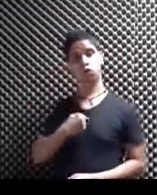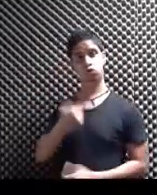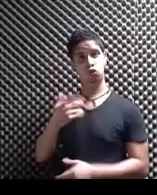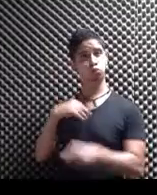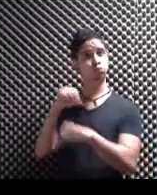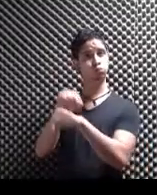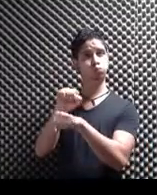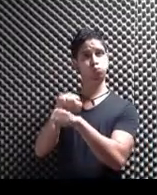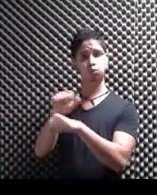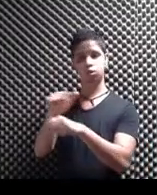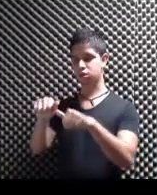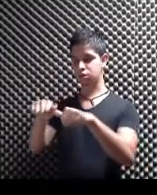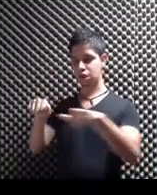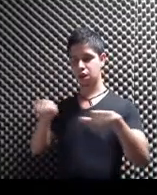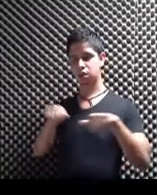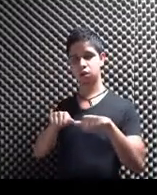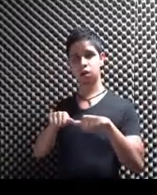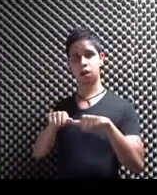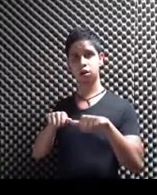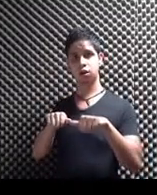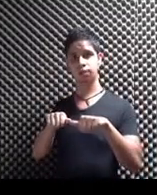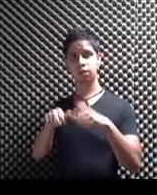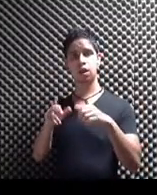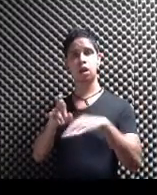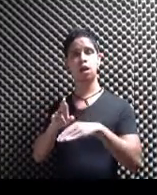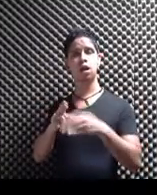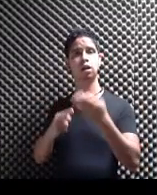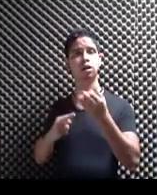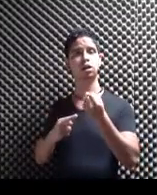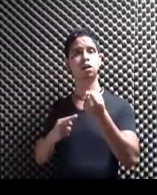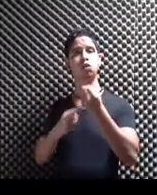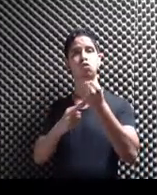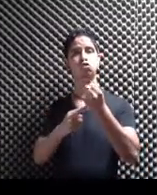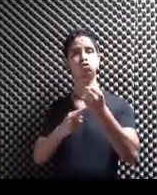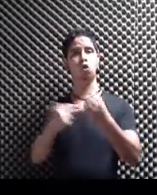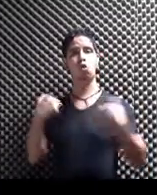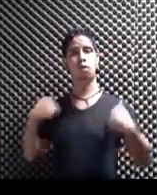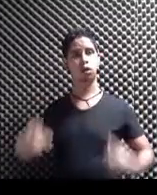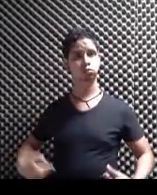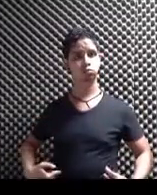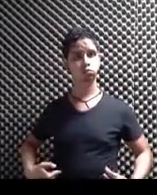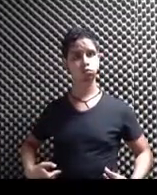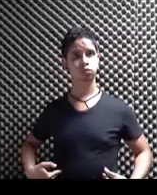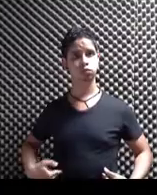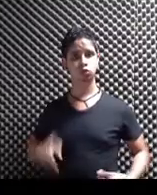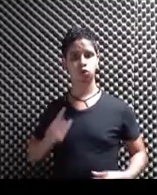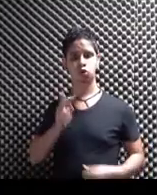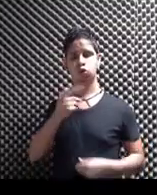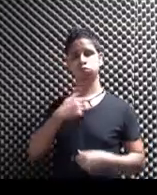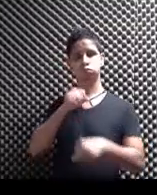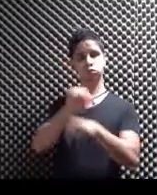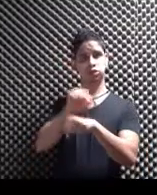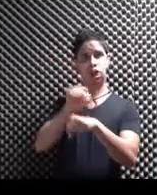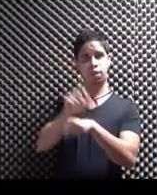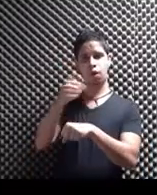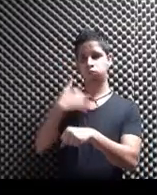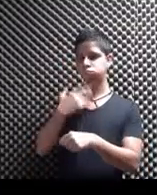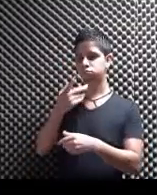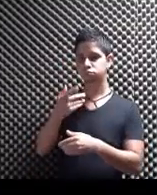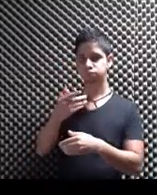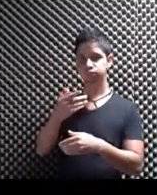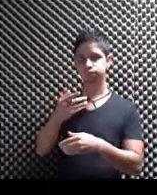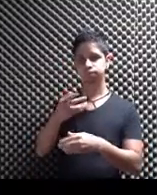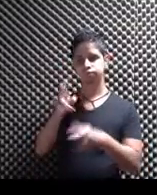trabajo en el área de recursos humanos. Para nosotros eso se llama Learning Services porque yo trabajo como gerente de adiestramiento y